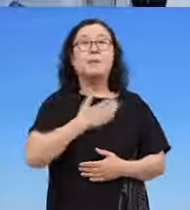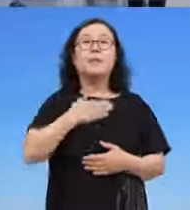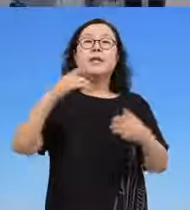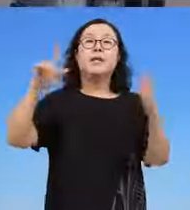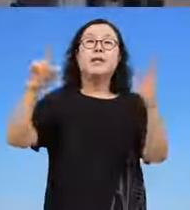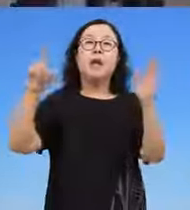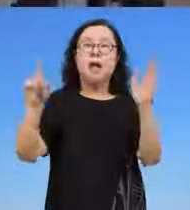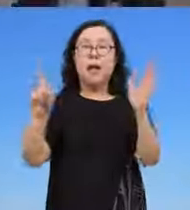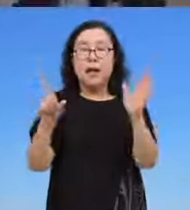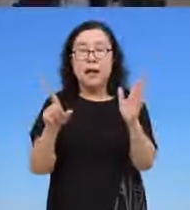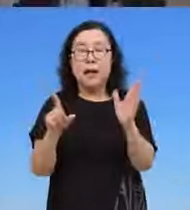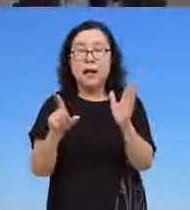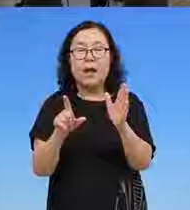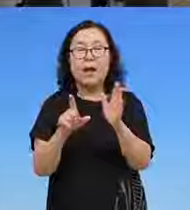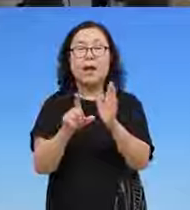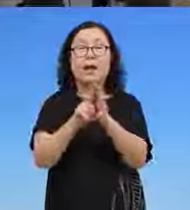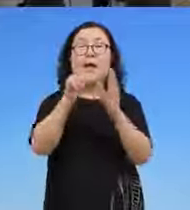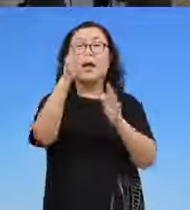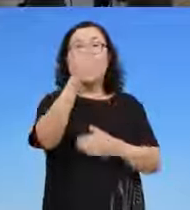나는 믿네.